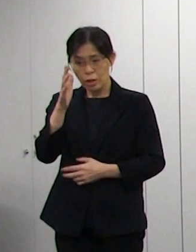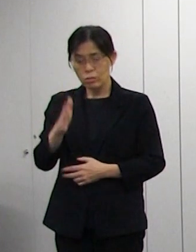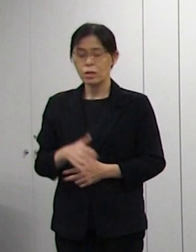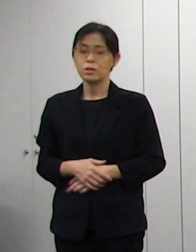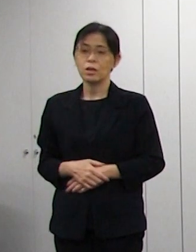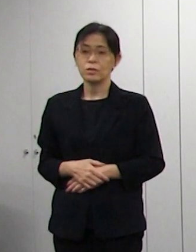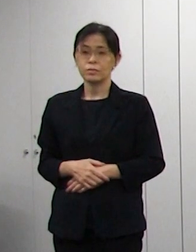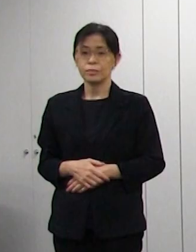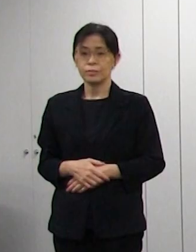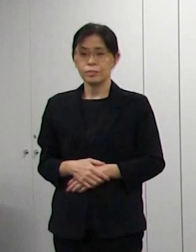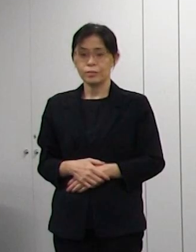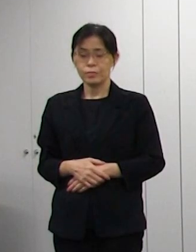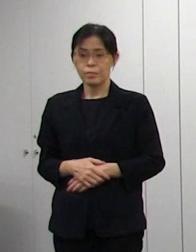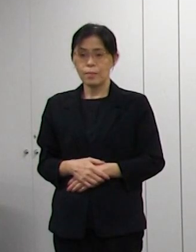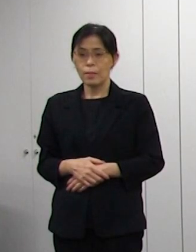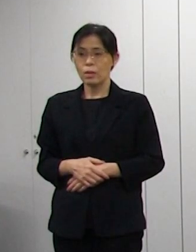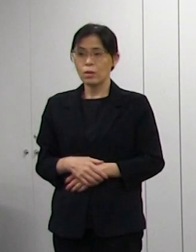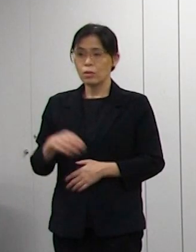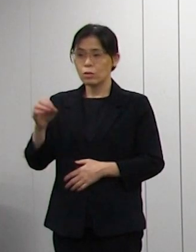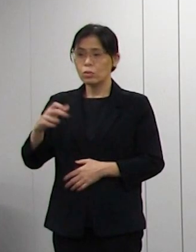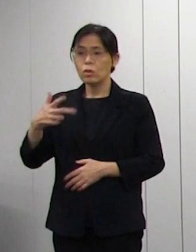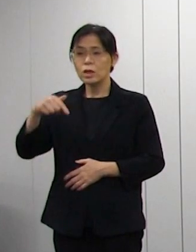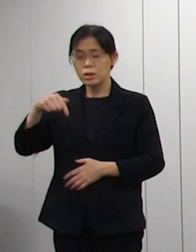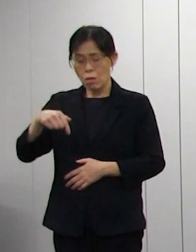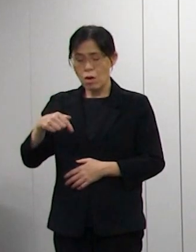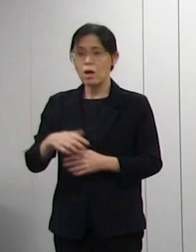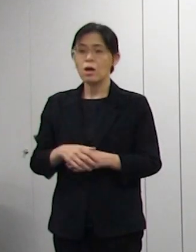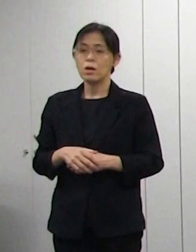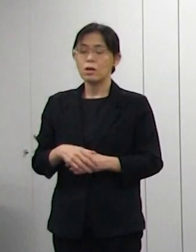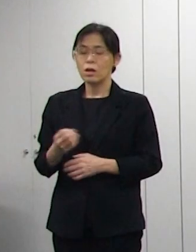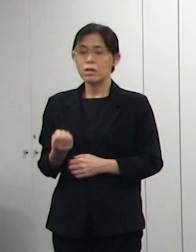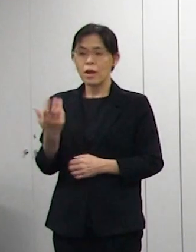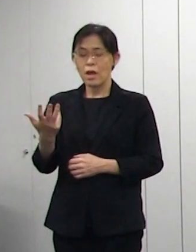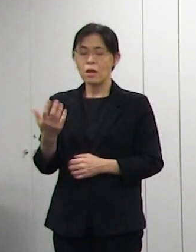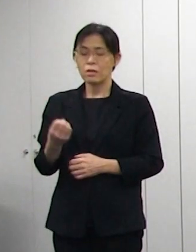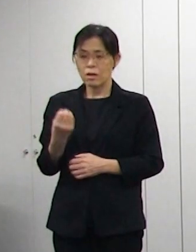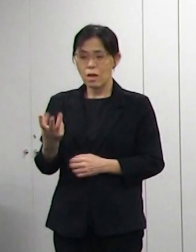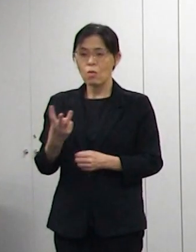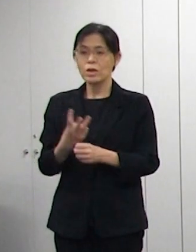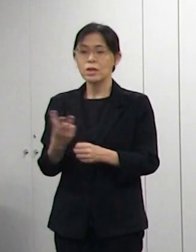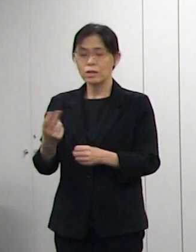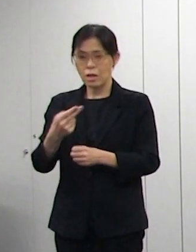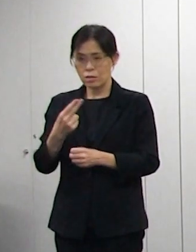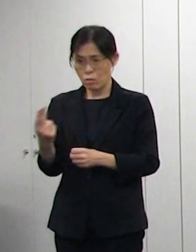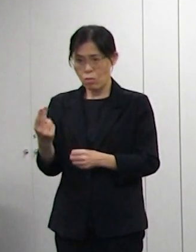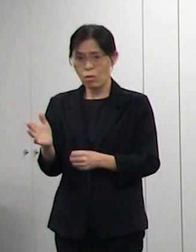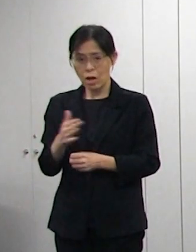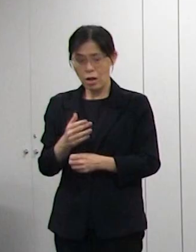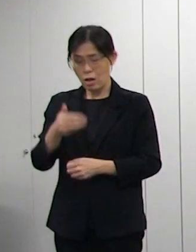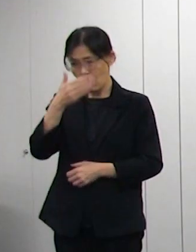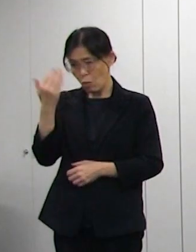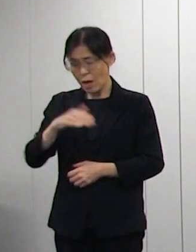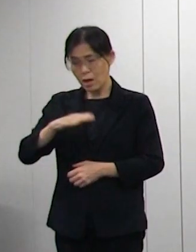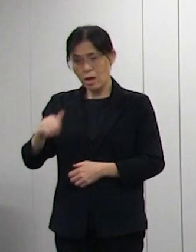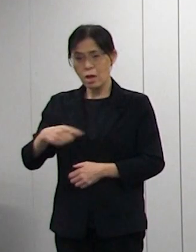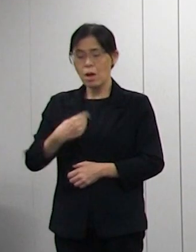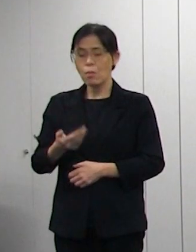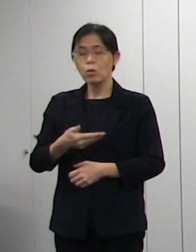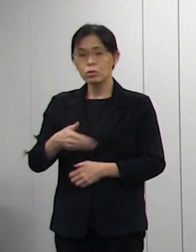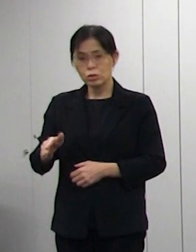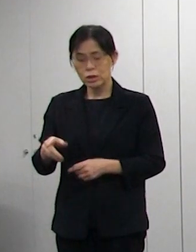ください。市では令和3年度から郷土の歌人和歌山牧水